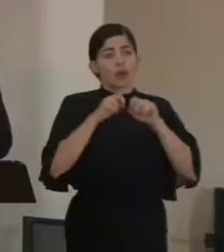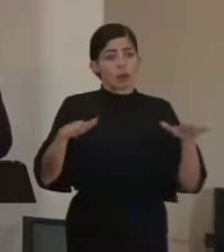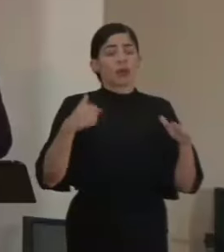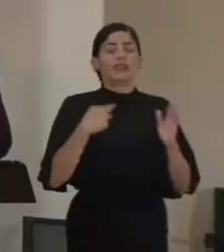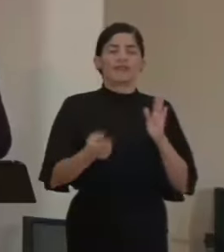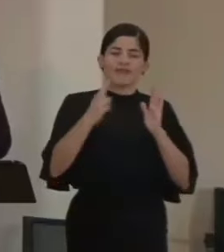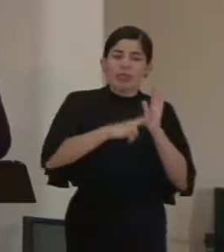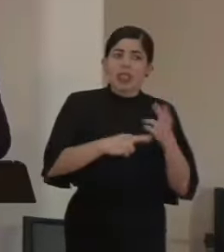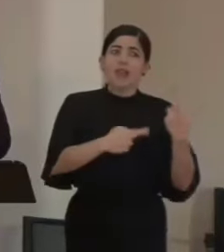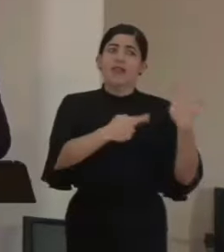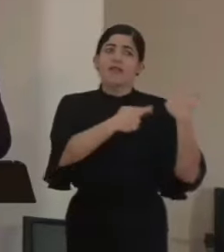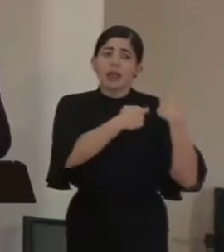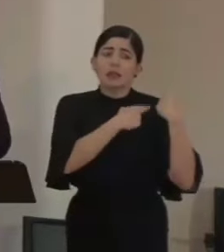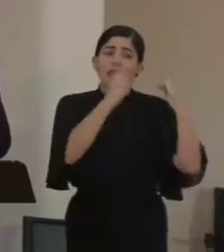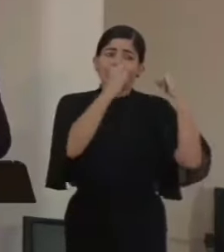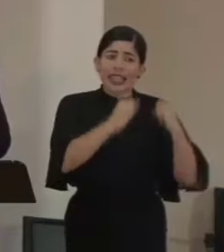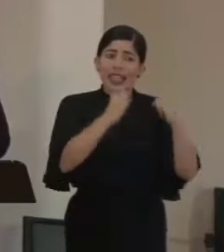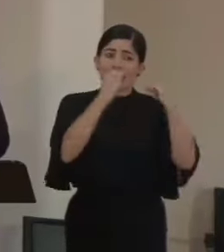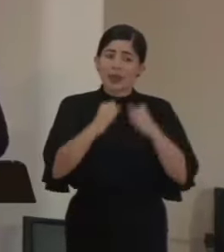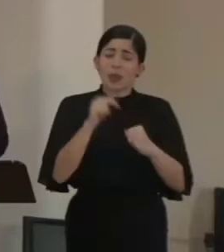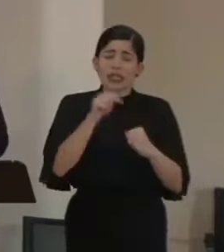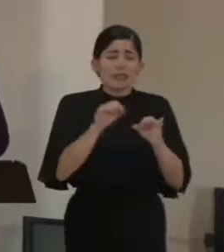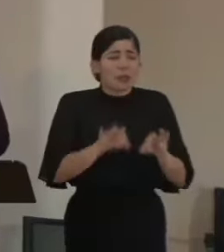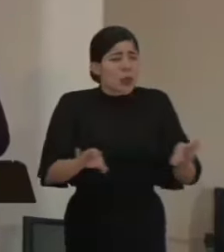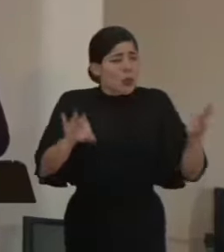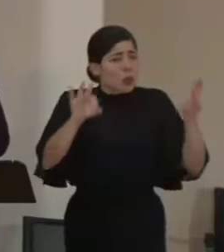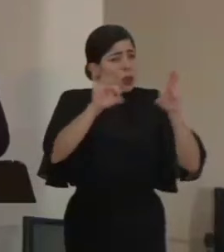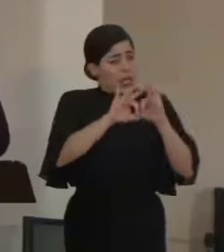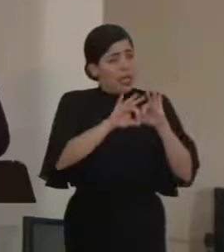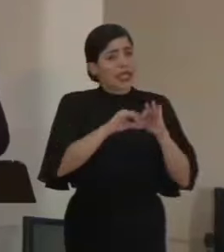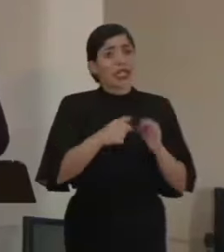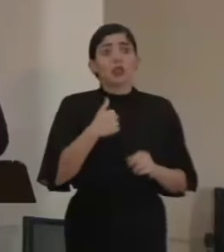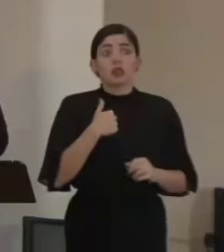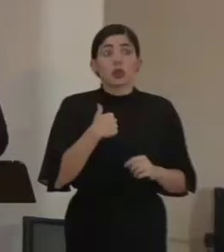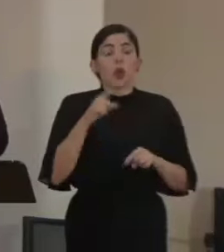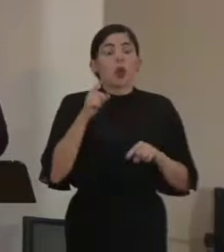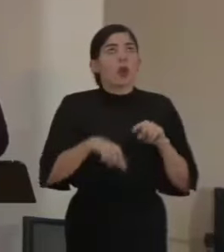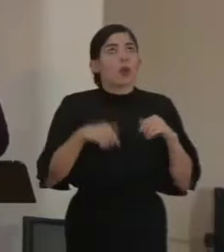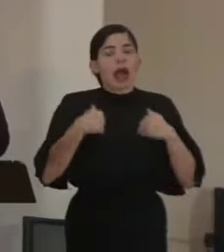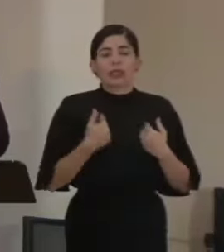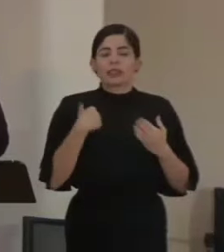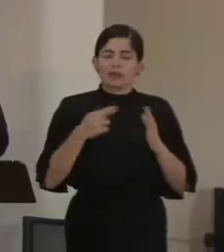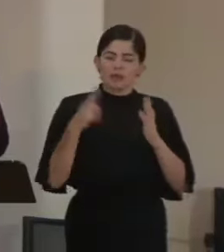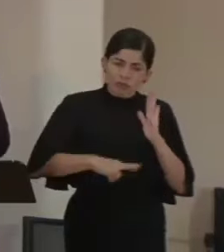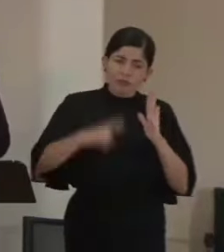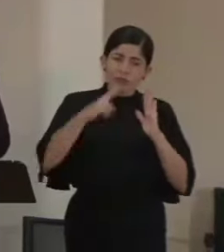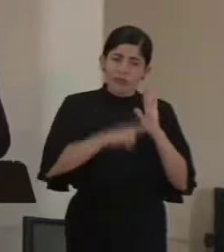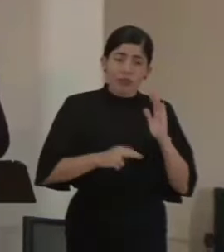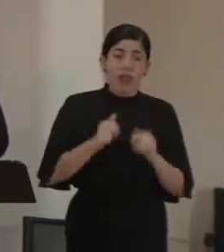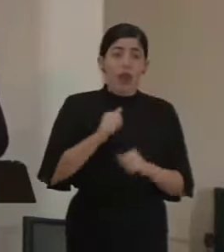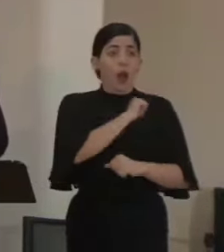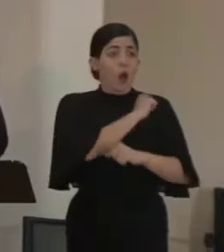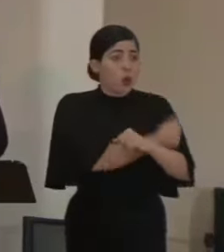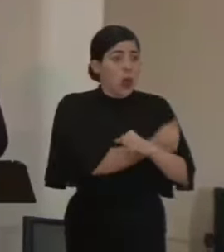Reitero, la responsabilidad individual se hace sumamente importante. Yo no puedo cansar de decirlo. Las autoridades,